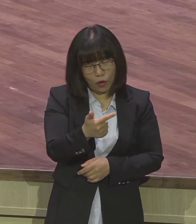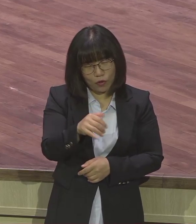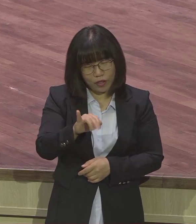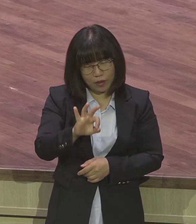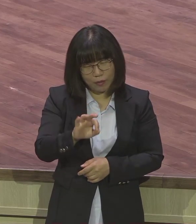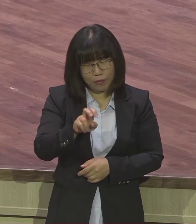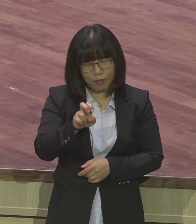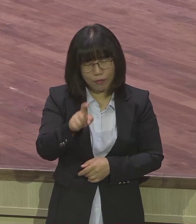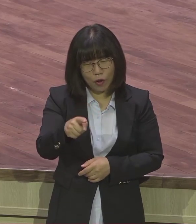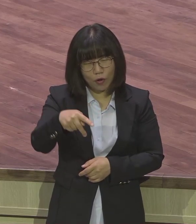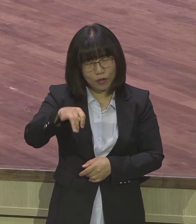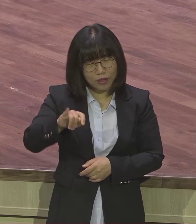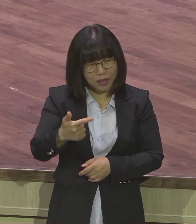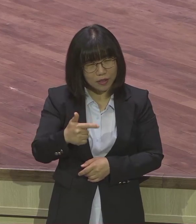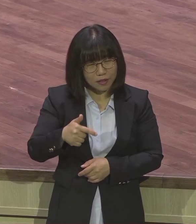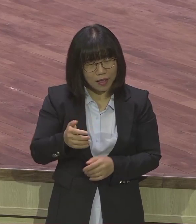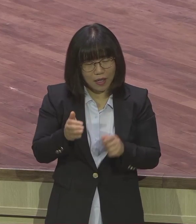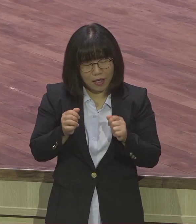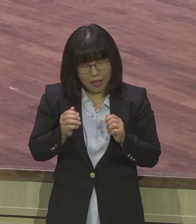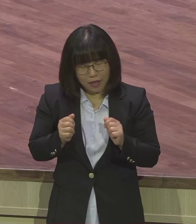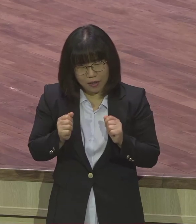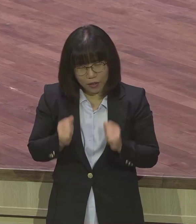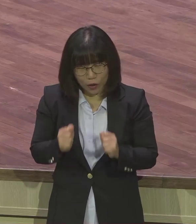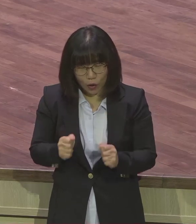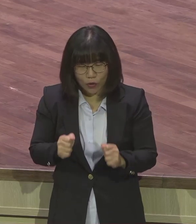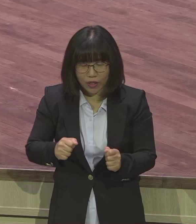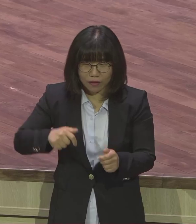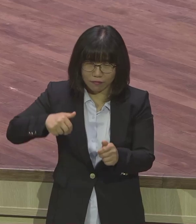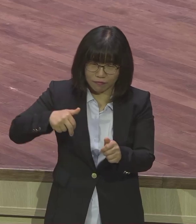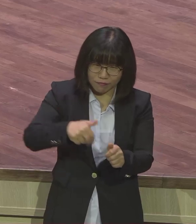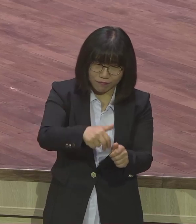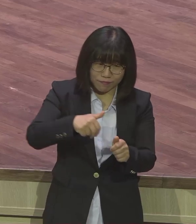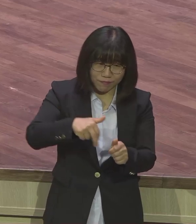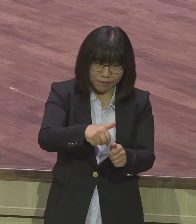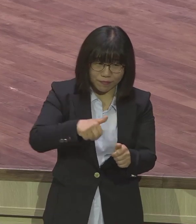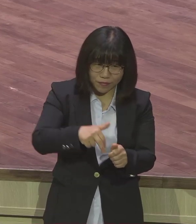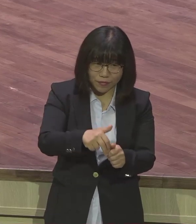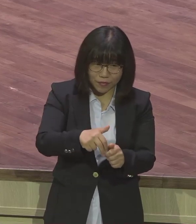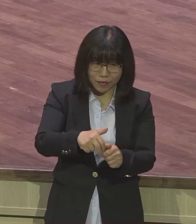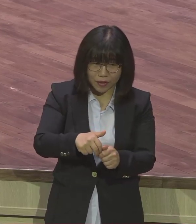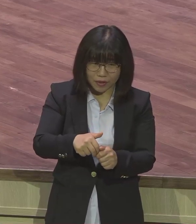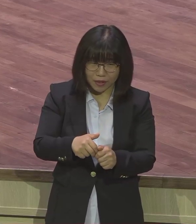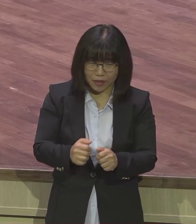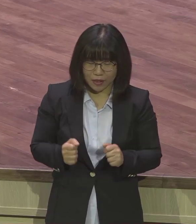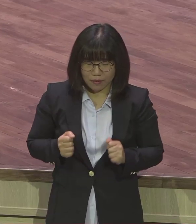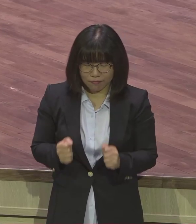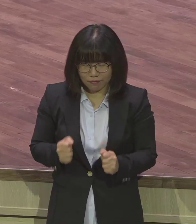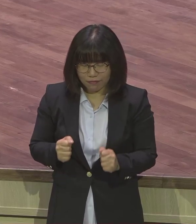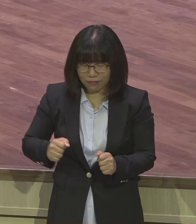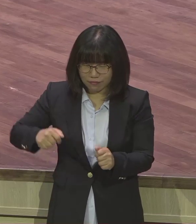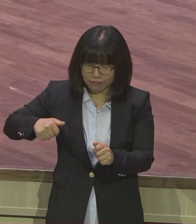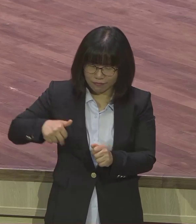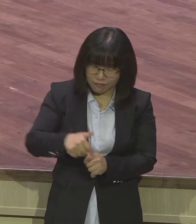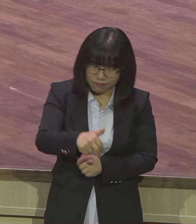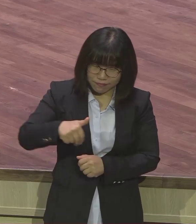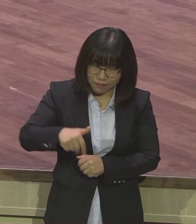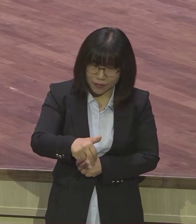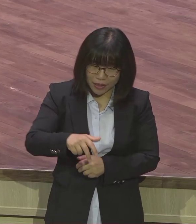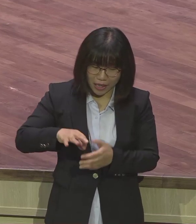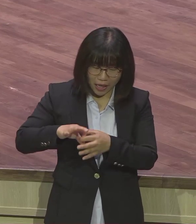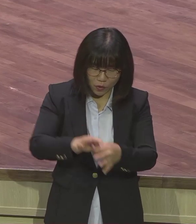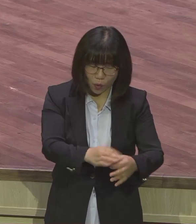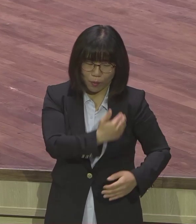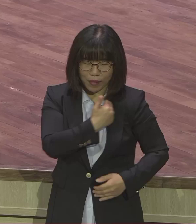달려 달려. 아무리 돈을 많이 벌어도 더 큰 만족을 얻기 위해서